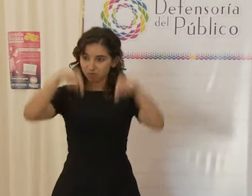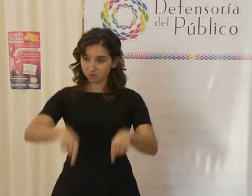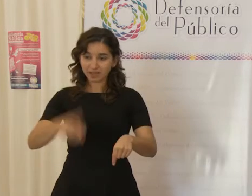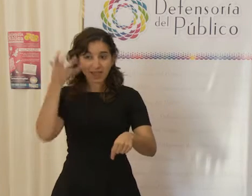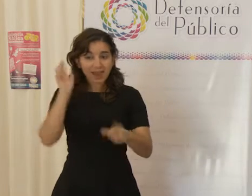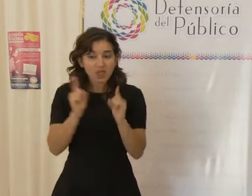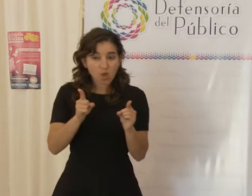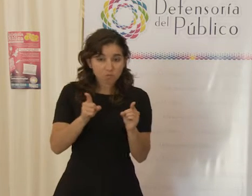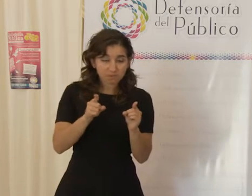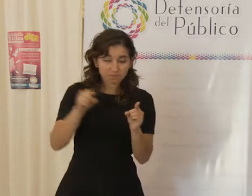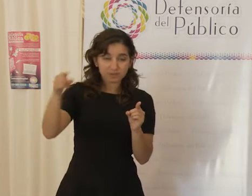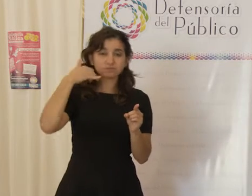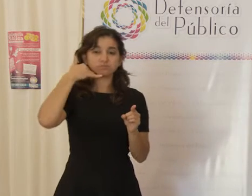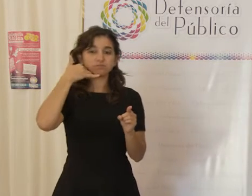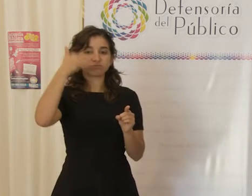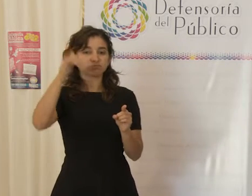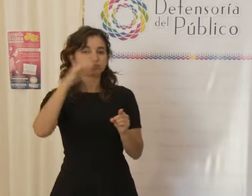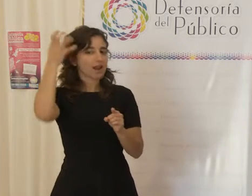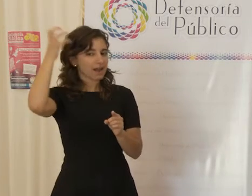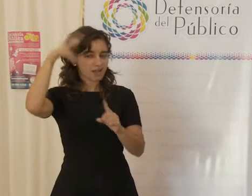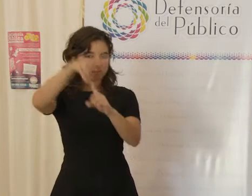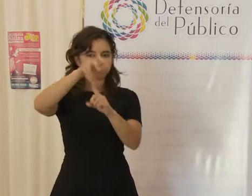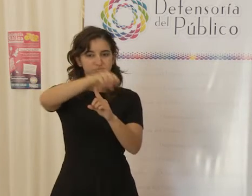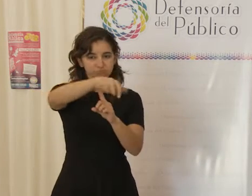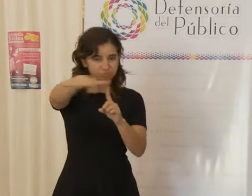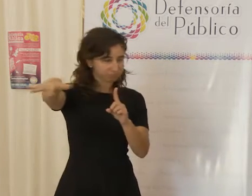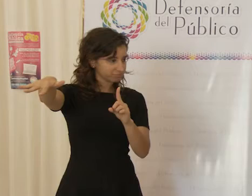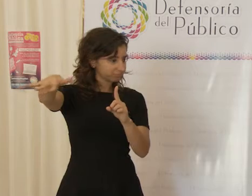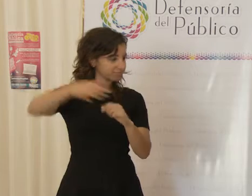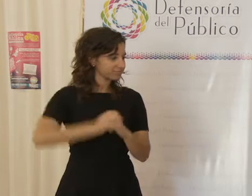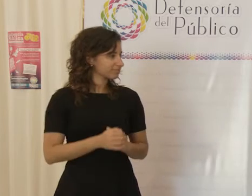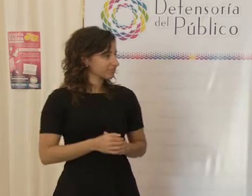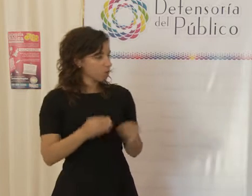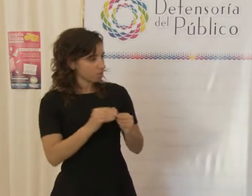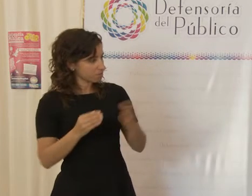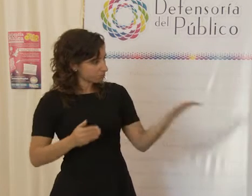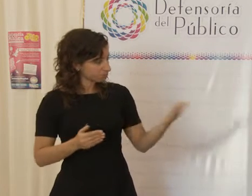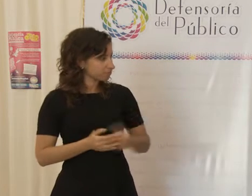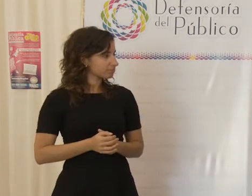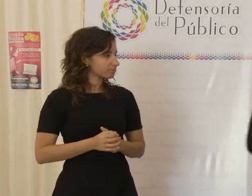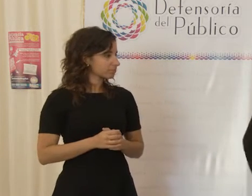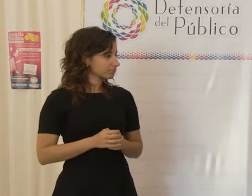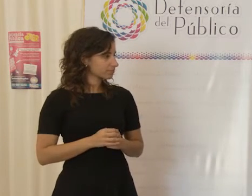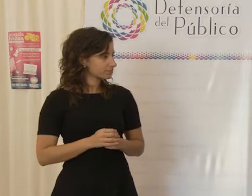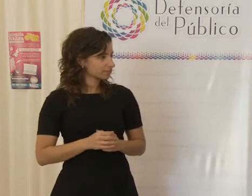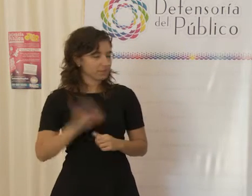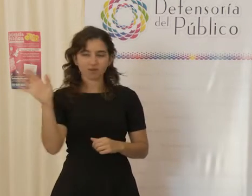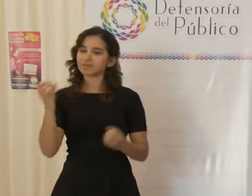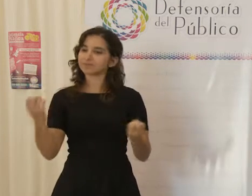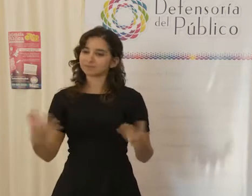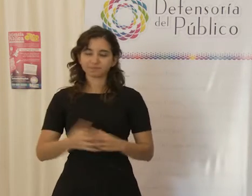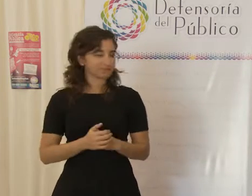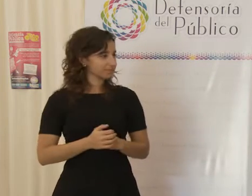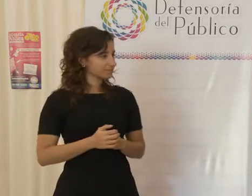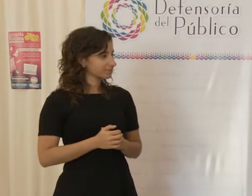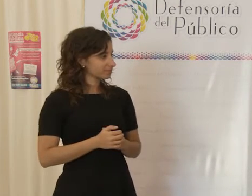afuera con algún con invitados y Bueno le ha pasado con mi compañera Hola qué tal